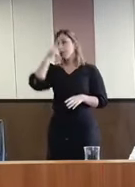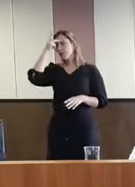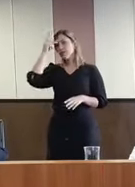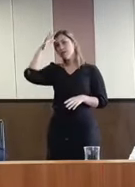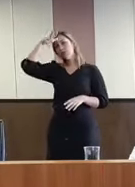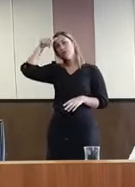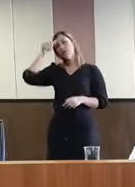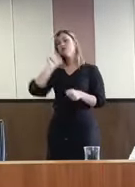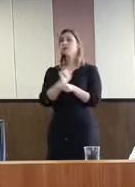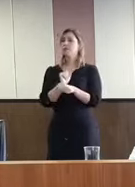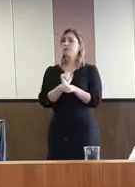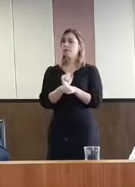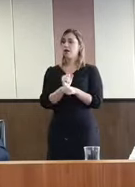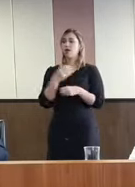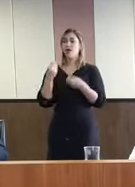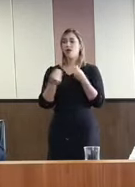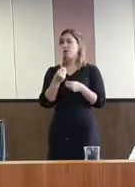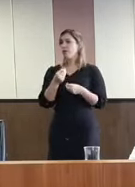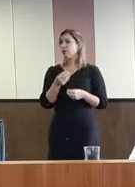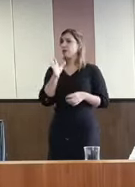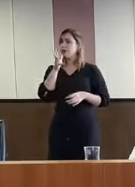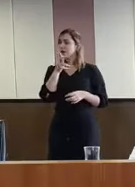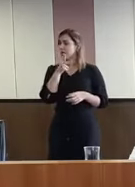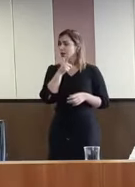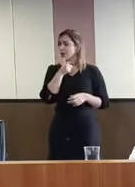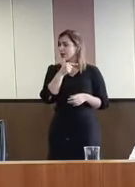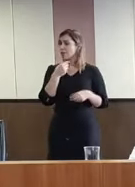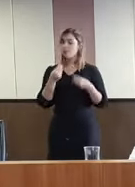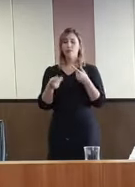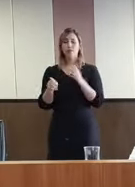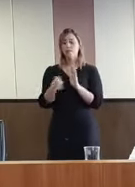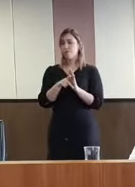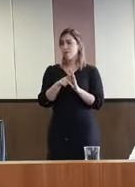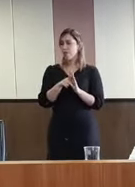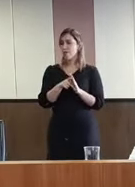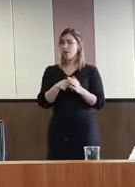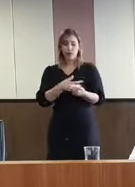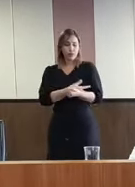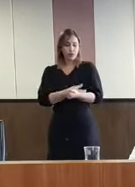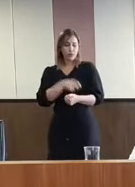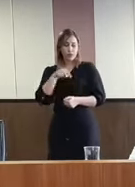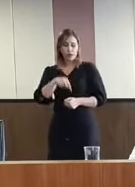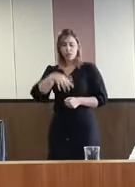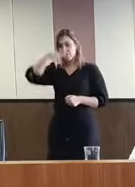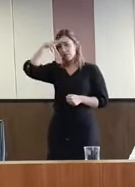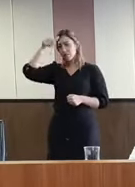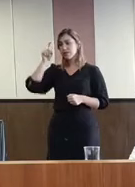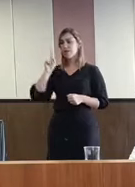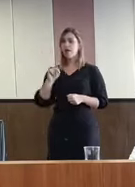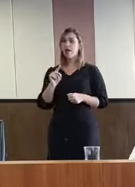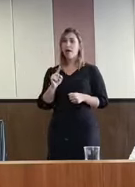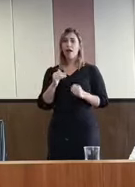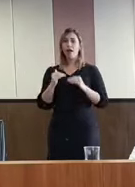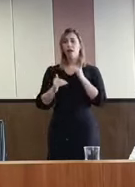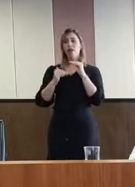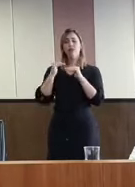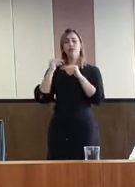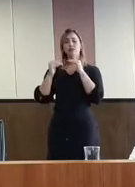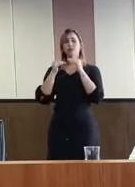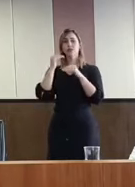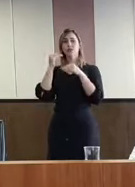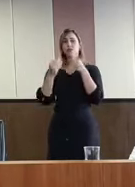contexto. A velocidade e a capacidade técnica do LACEN, ela é efetivamente gradativa, aumentando